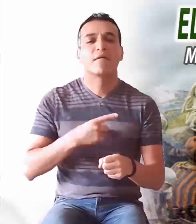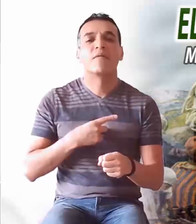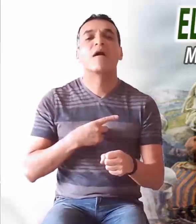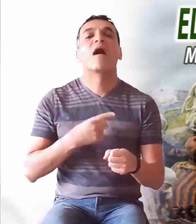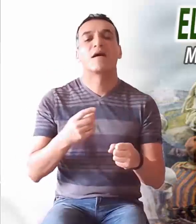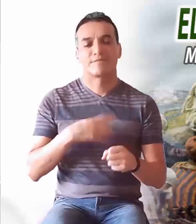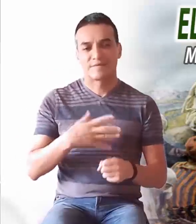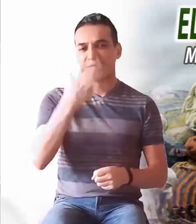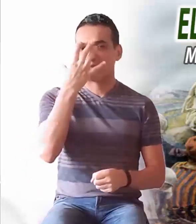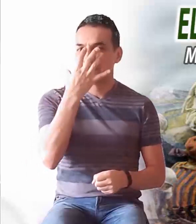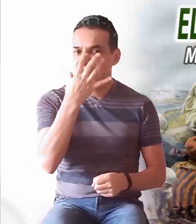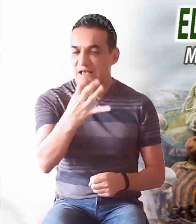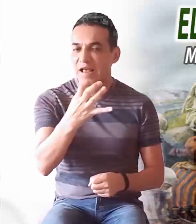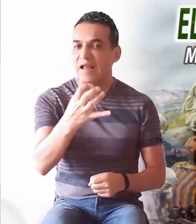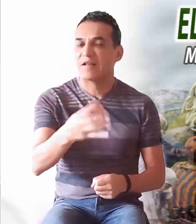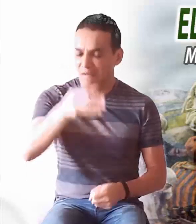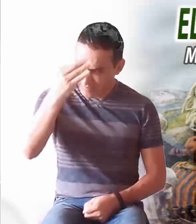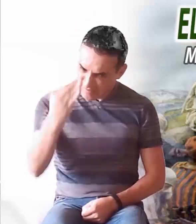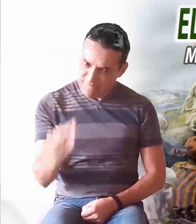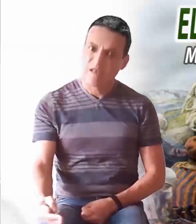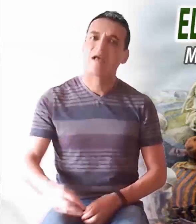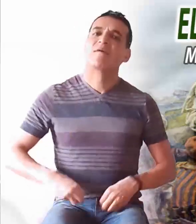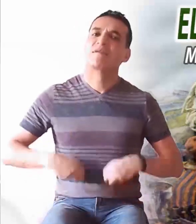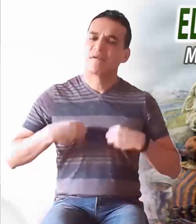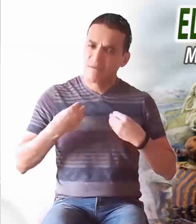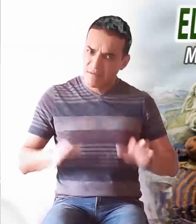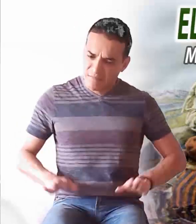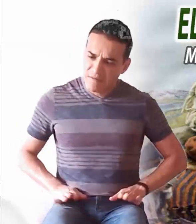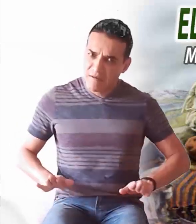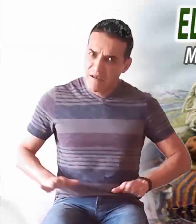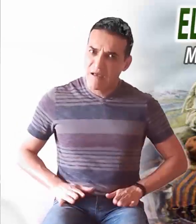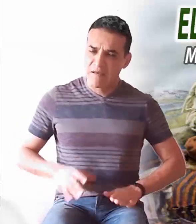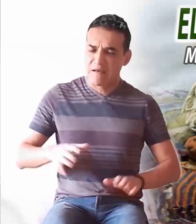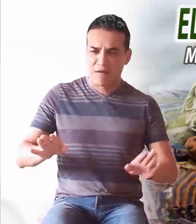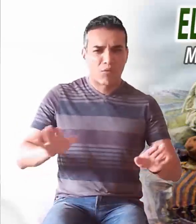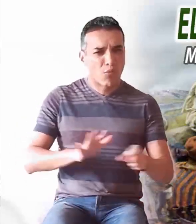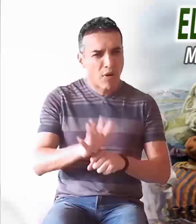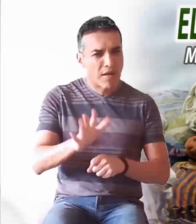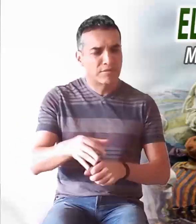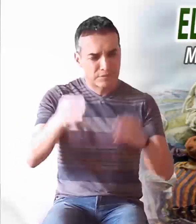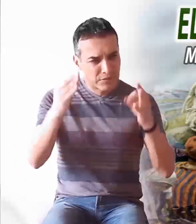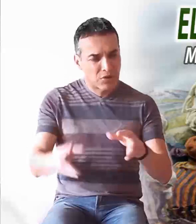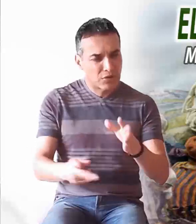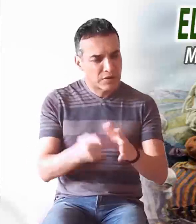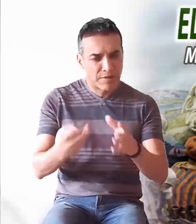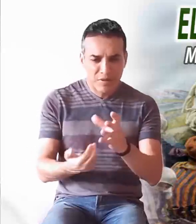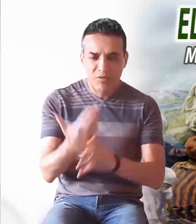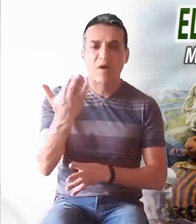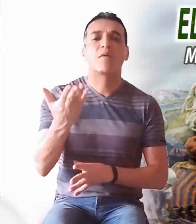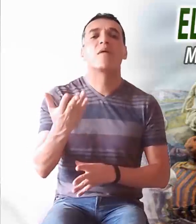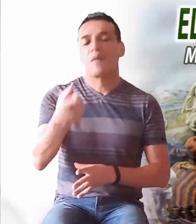serio, viviendo en profundidad, y adoptar una actitud de conversión y renovación para vivir